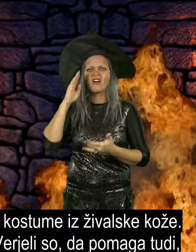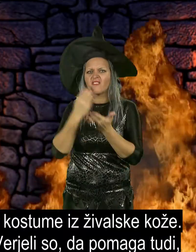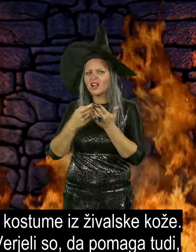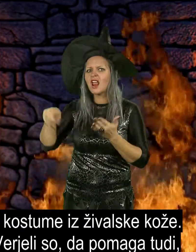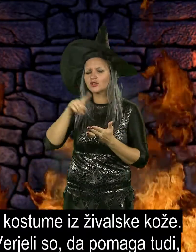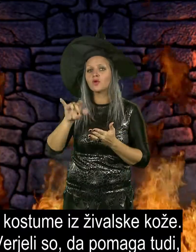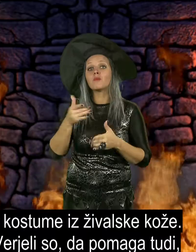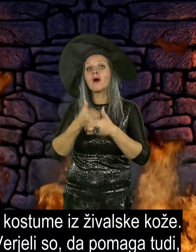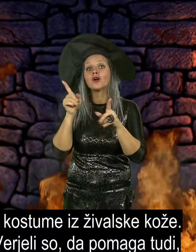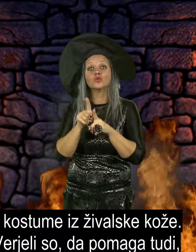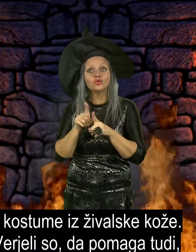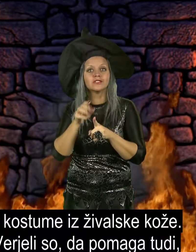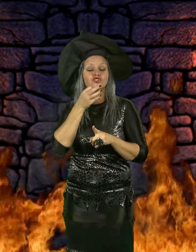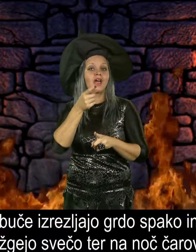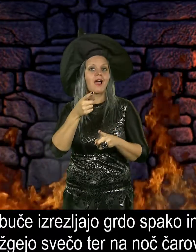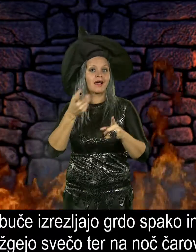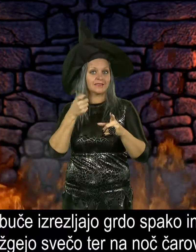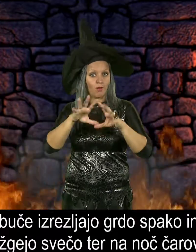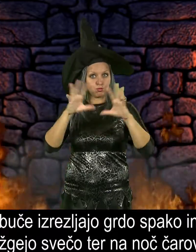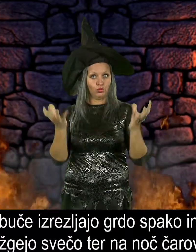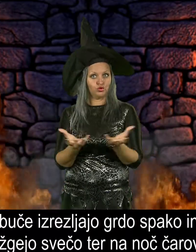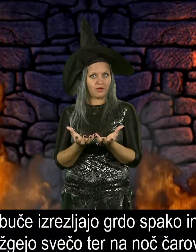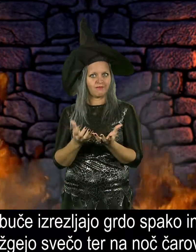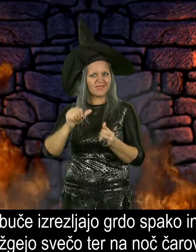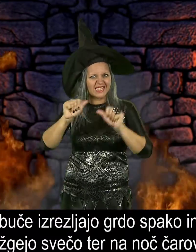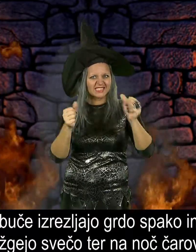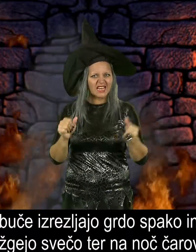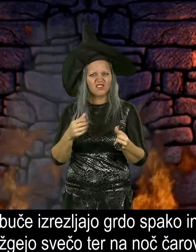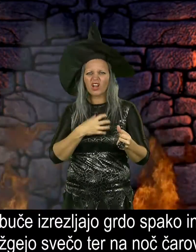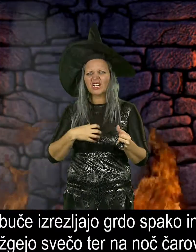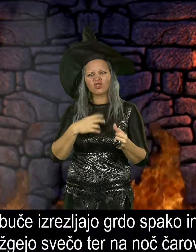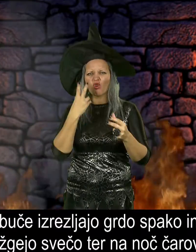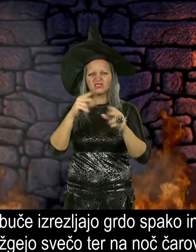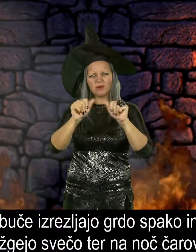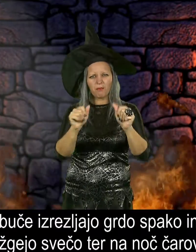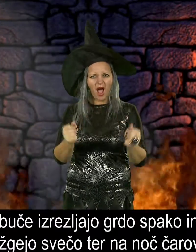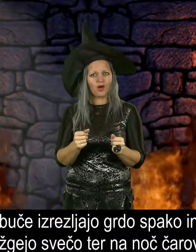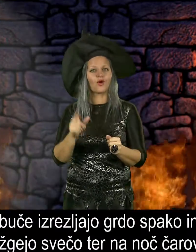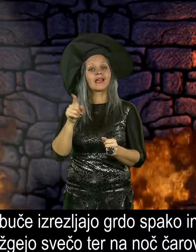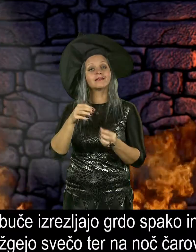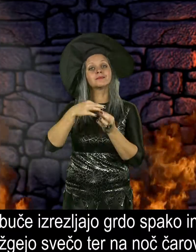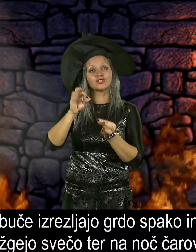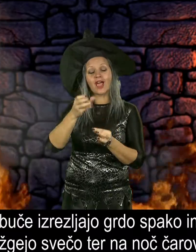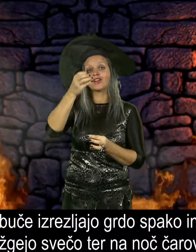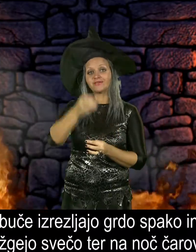Verjeli so, da pomaga tudi, če iz buče izrezljajo grdo spako in v njej prižgejo svečo, ter na noč